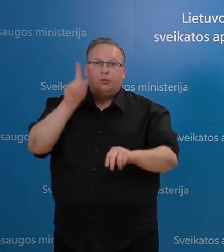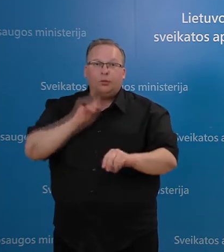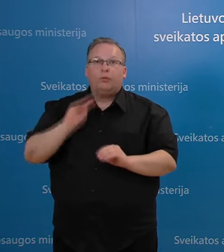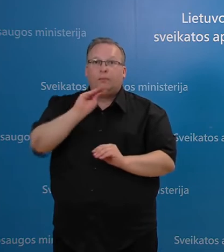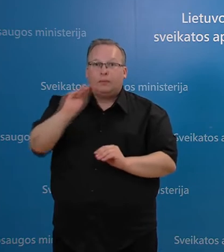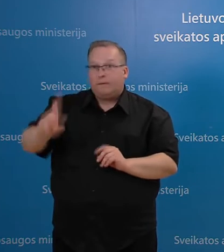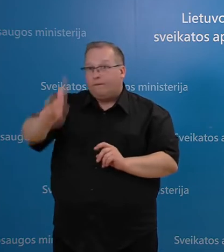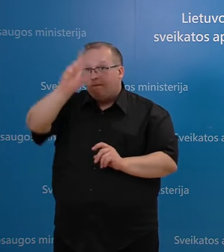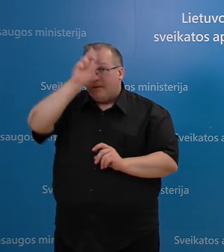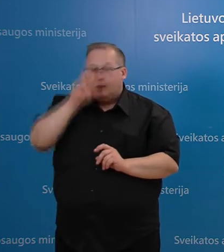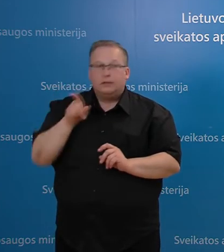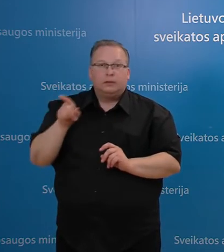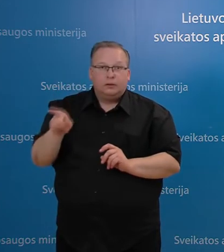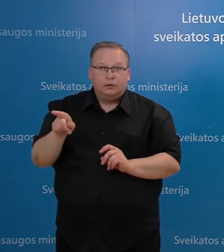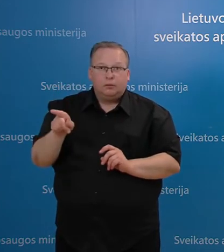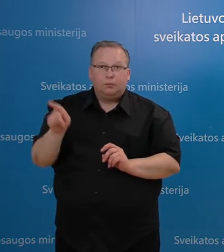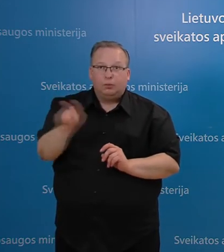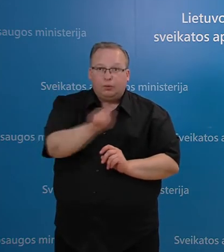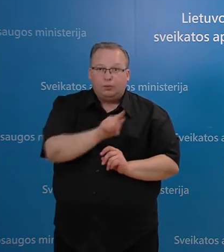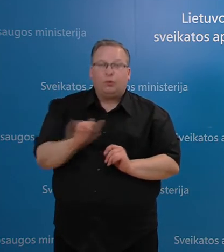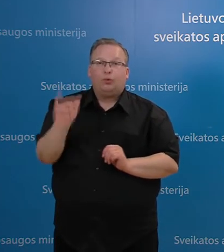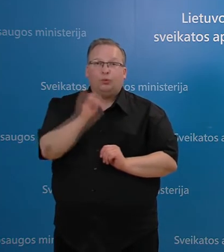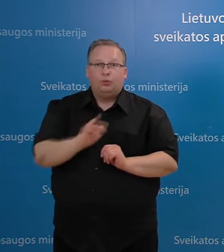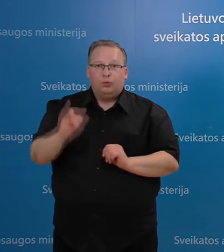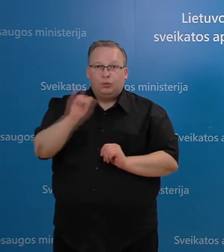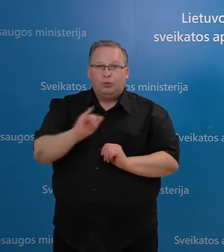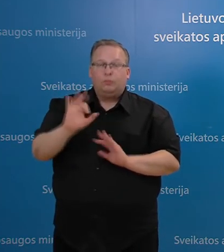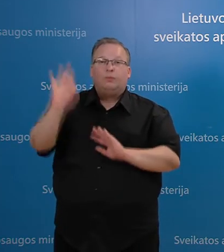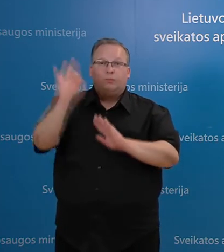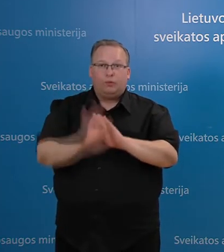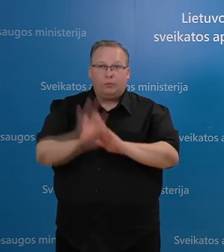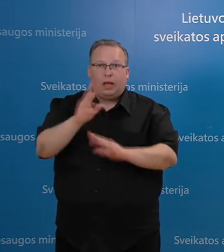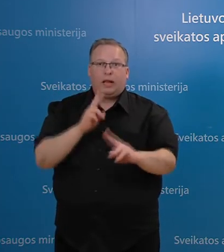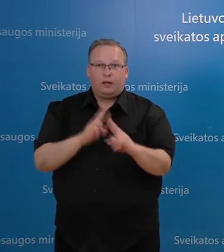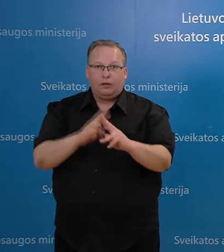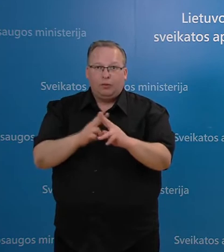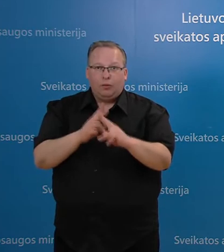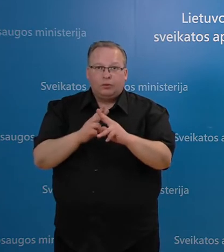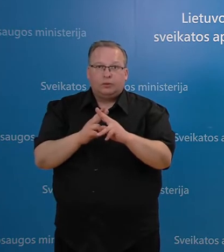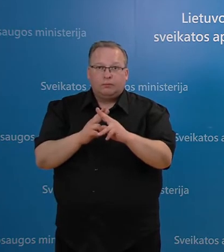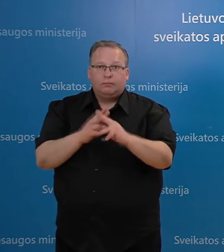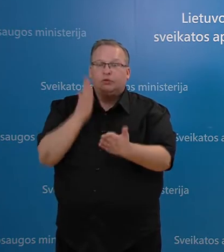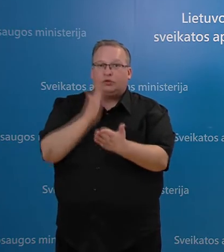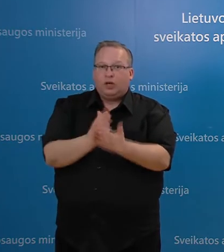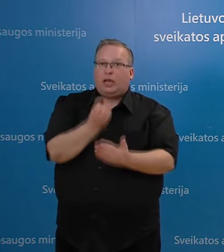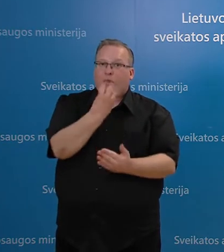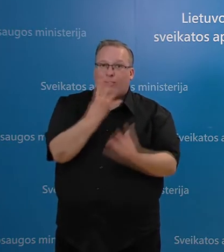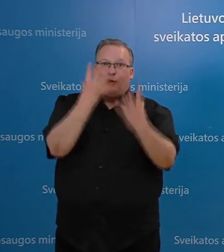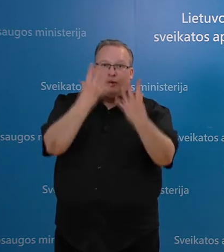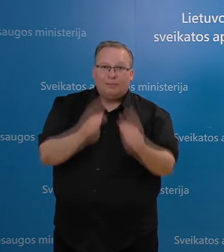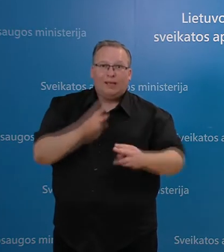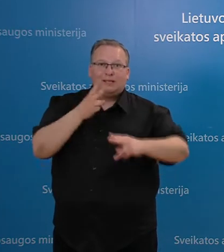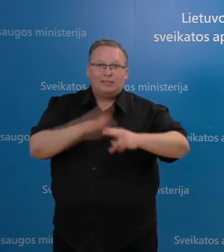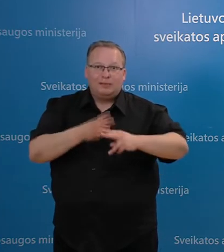šalių, kurių rodiklis ligos suminis 14 dienų